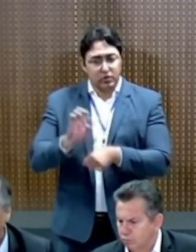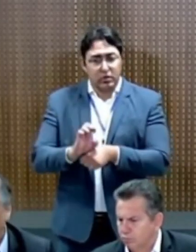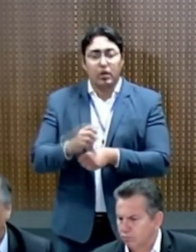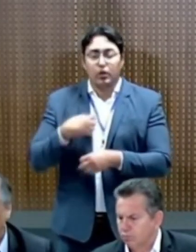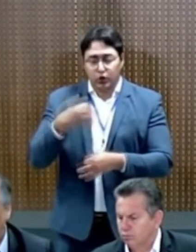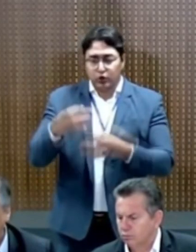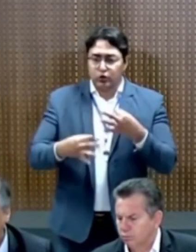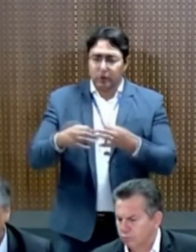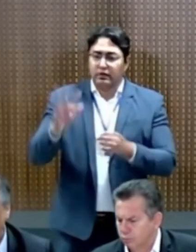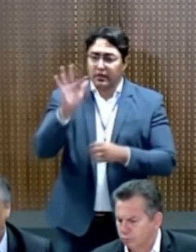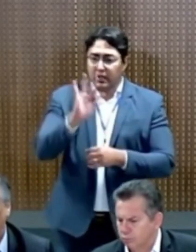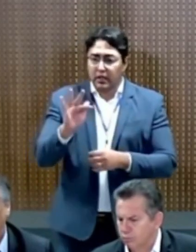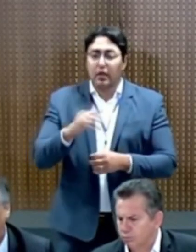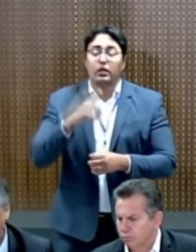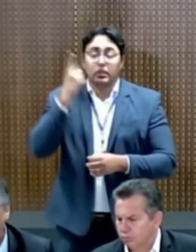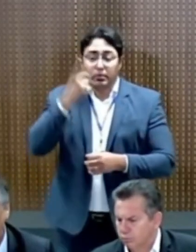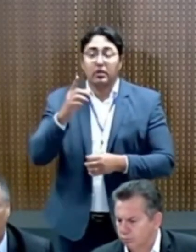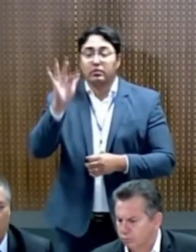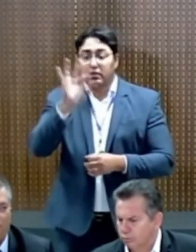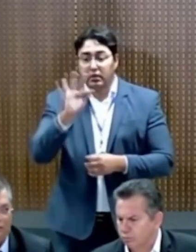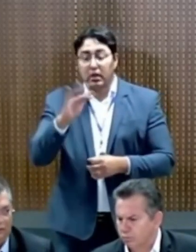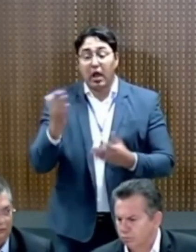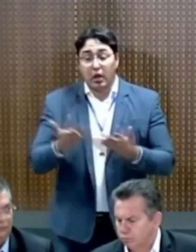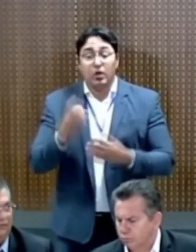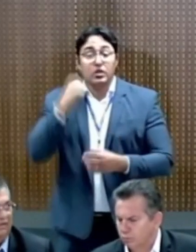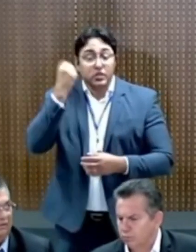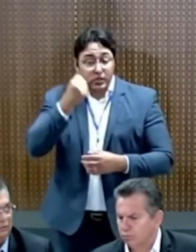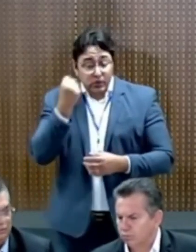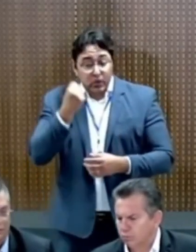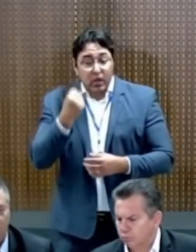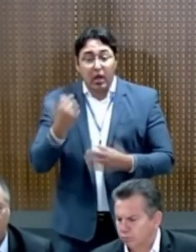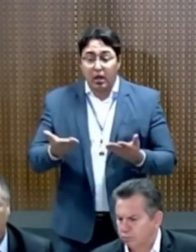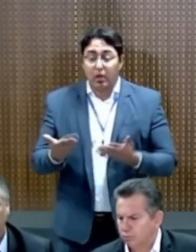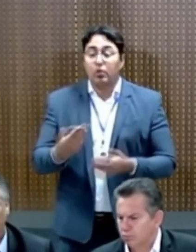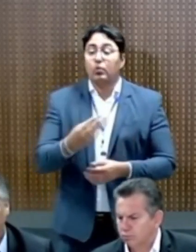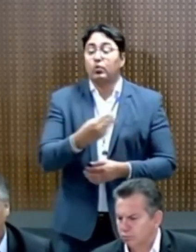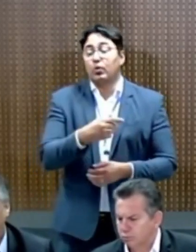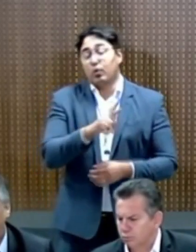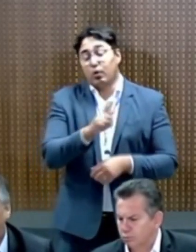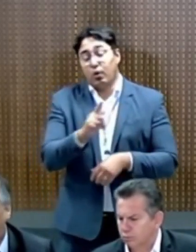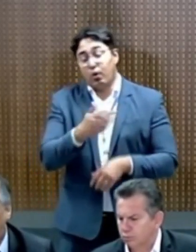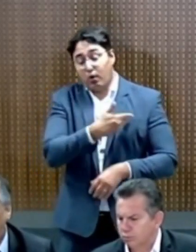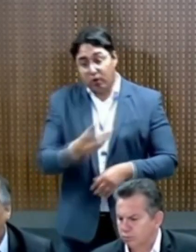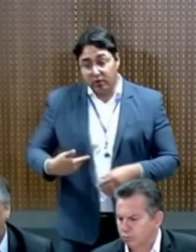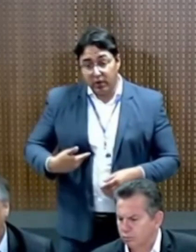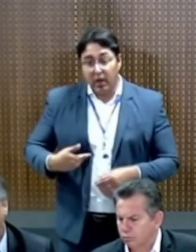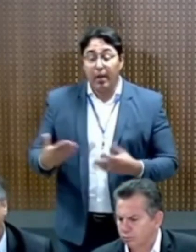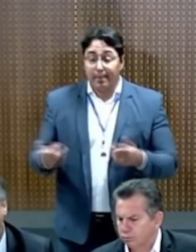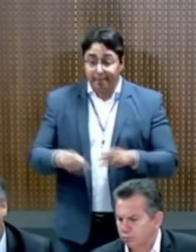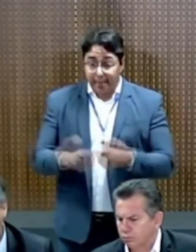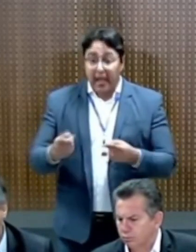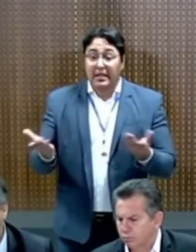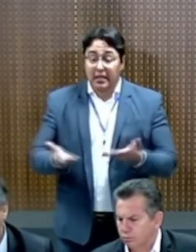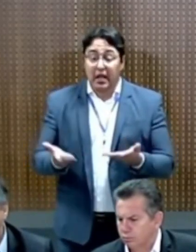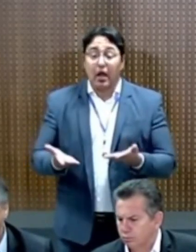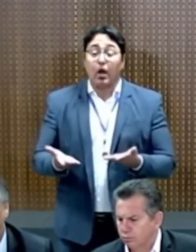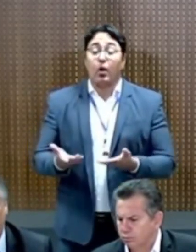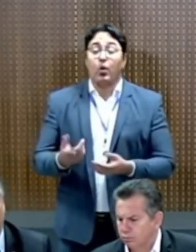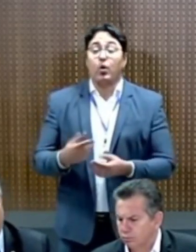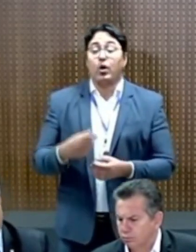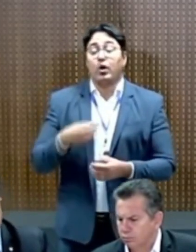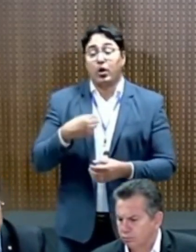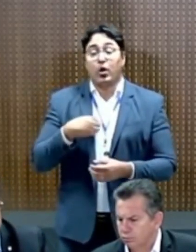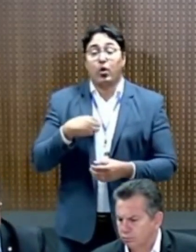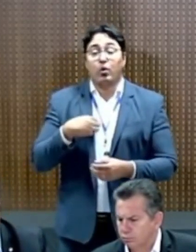juiz federal fui deputado federal sou Senador fui Governador sou Ministro da Justiça o que me permite eh não